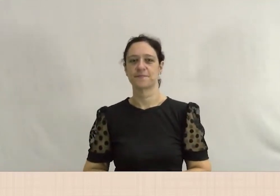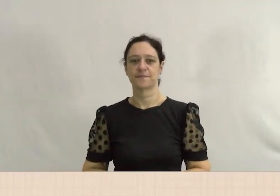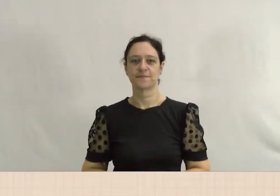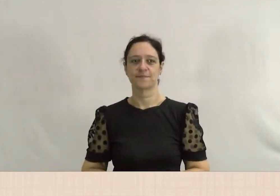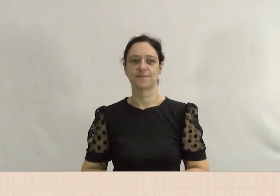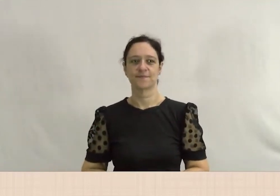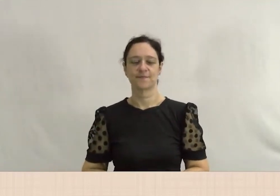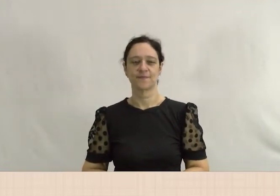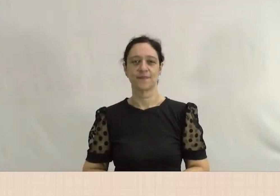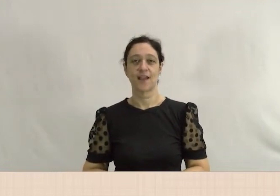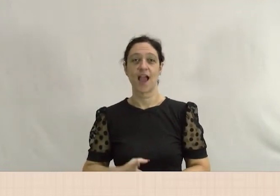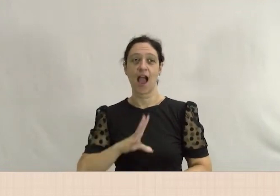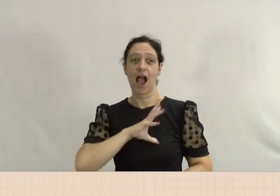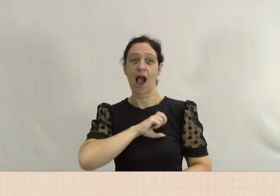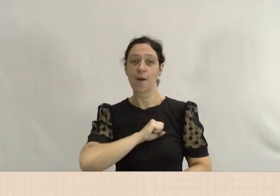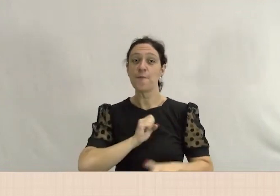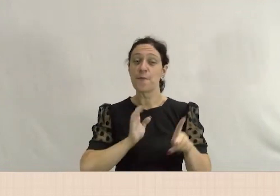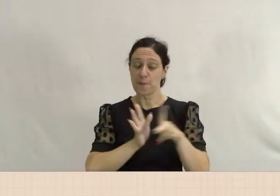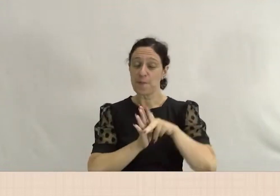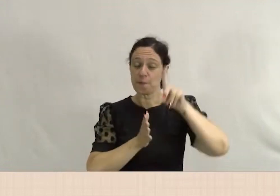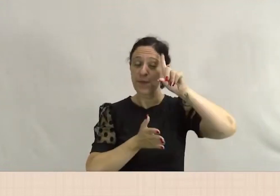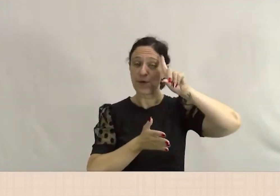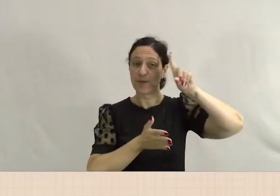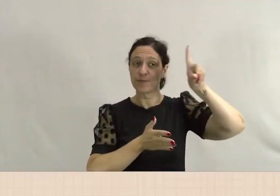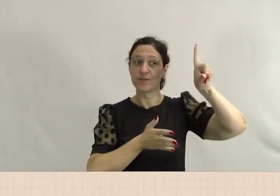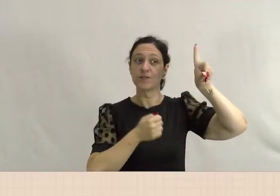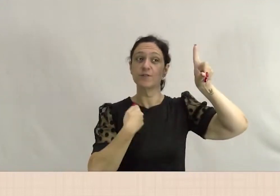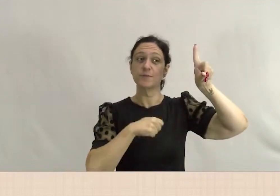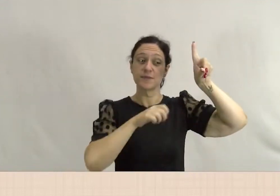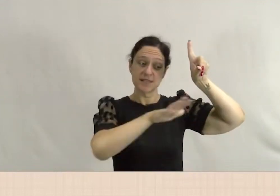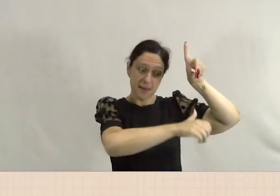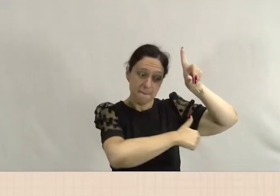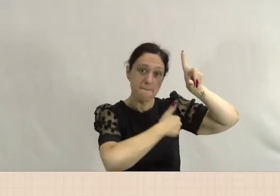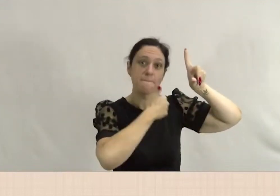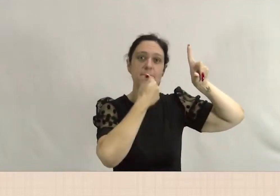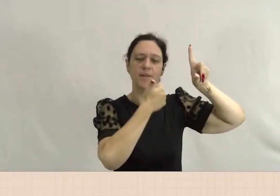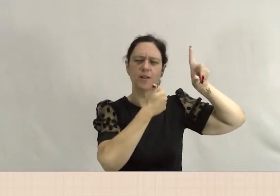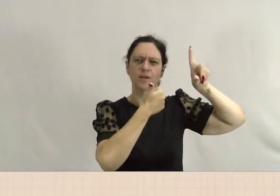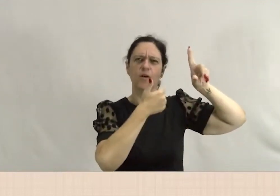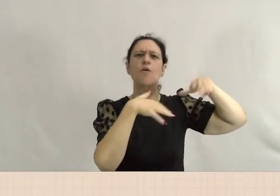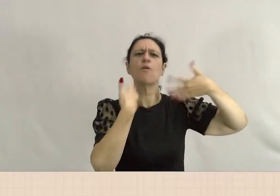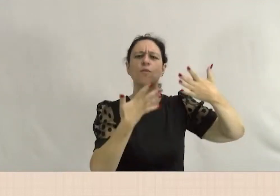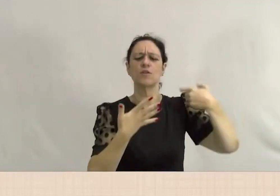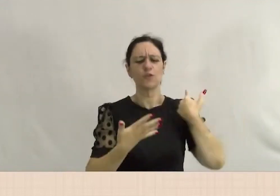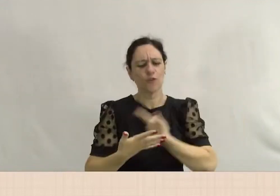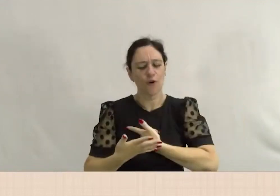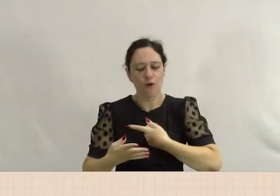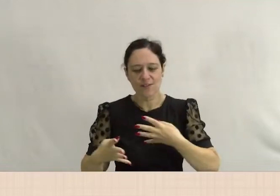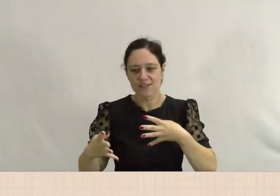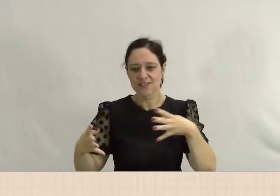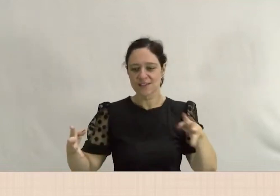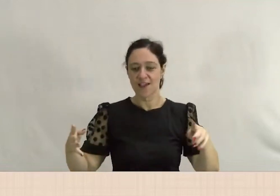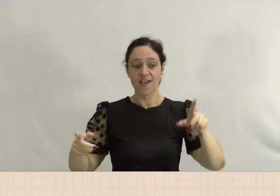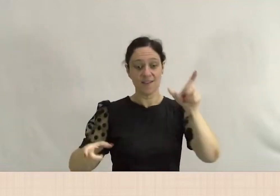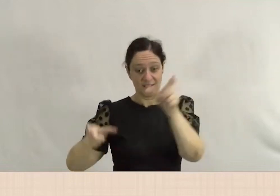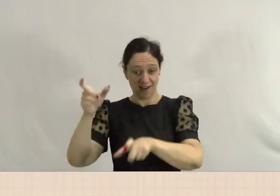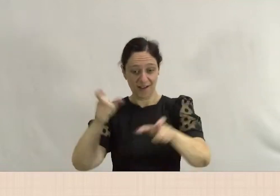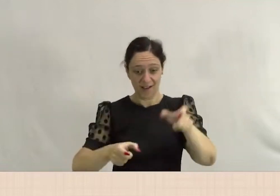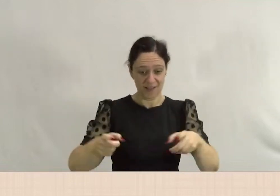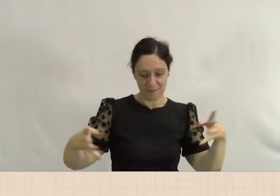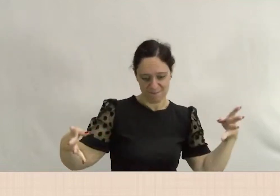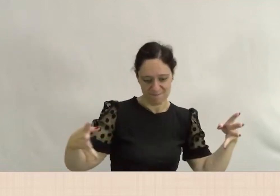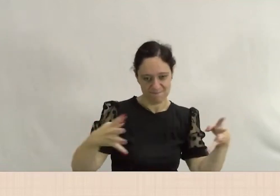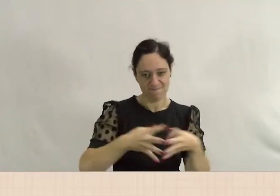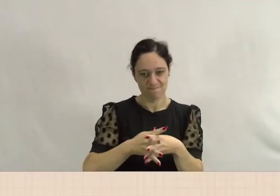O amor de Deus precisa ser aperfeiçoado quando nós nos entrelaçamos uns com os outros e